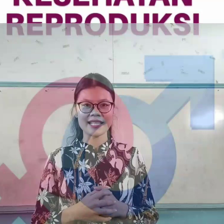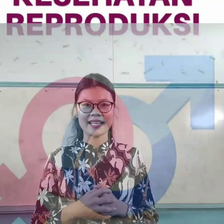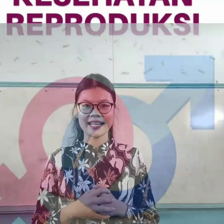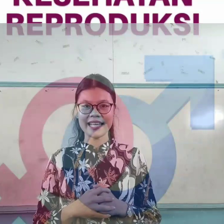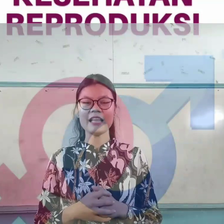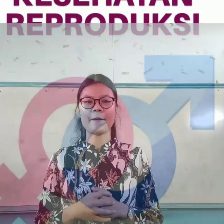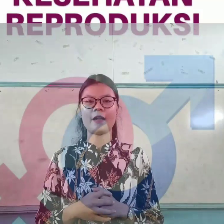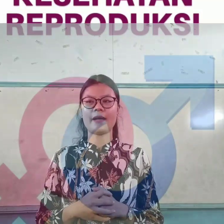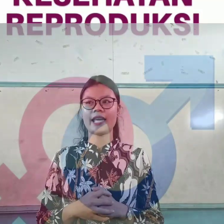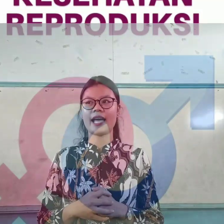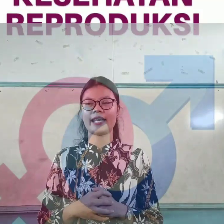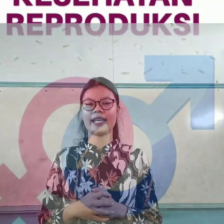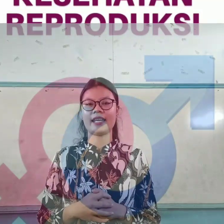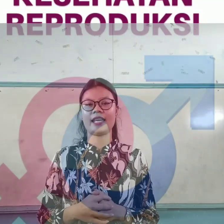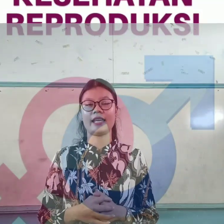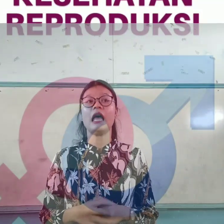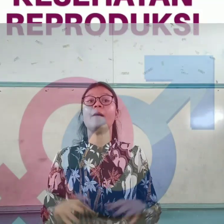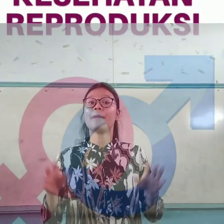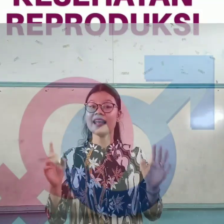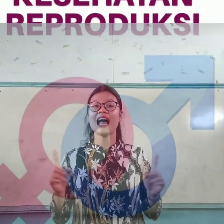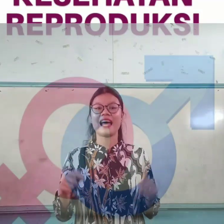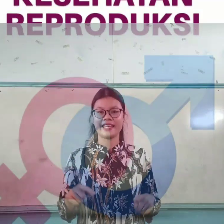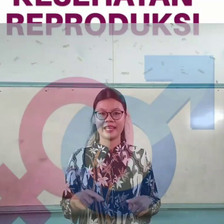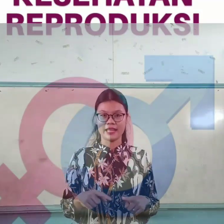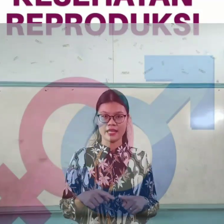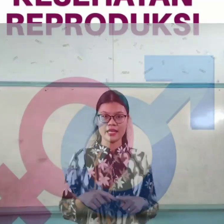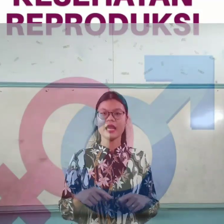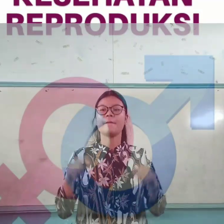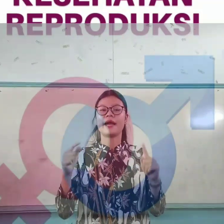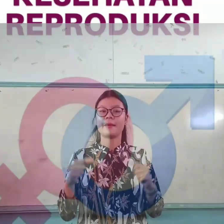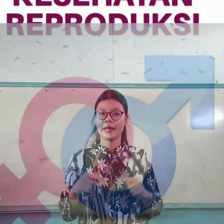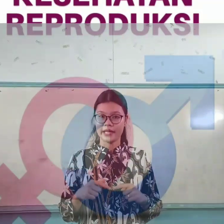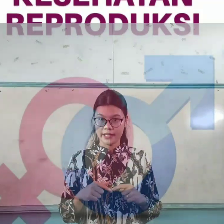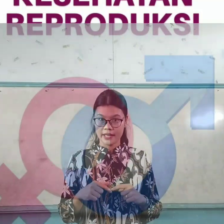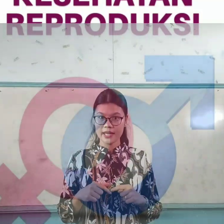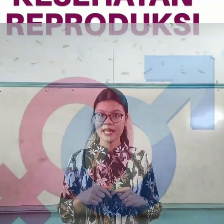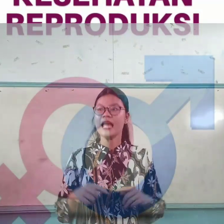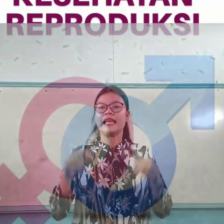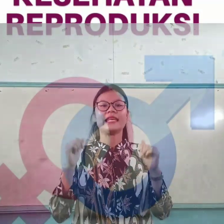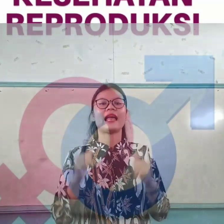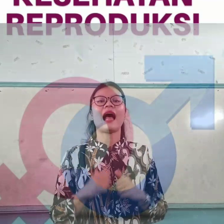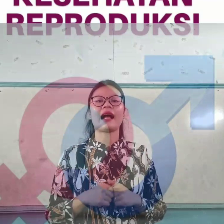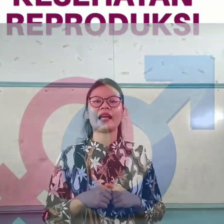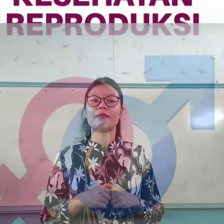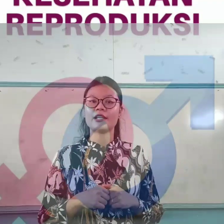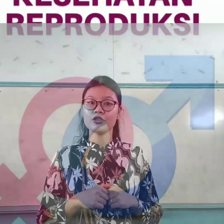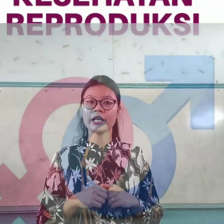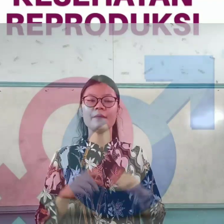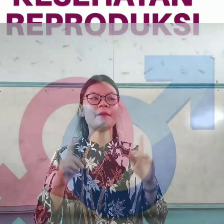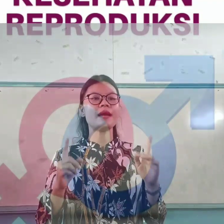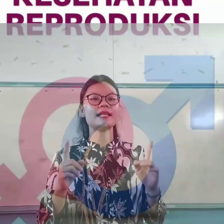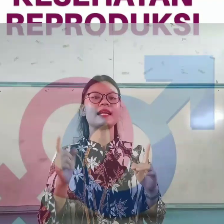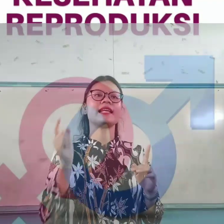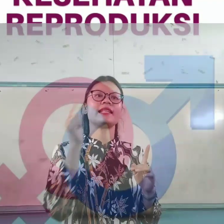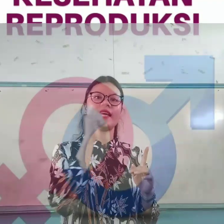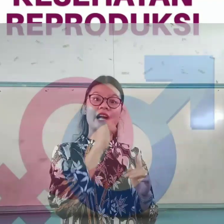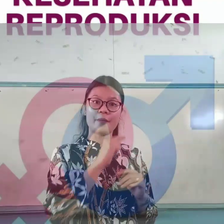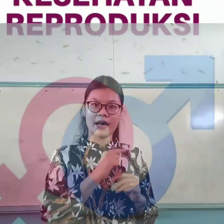pembelajaran kita pada pagi hari ini. Pada pagi ini kita akan melanjutkan pembelajaran kita yang